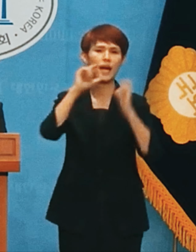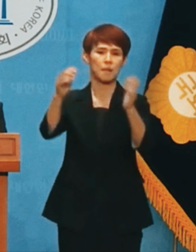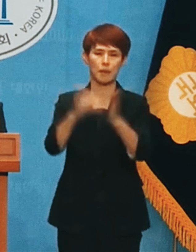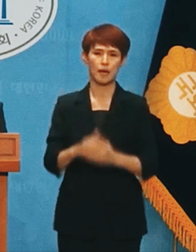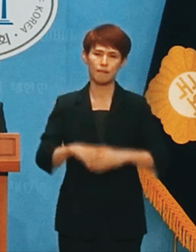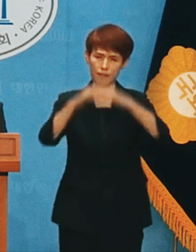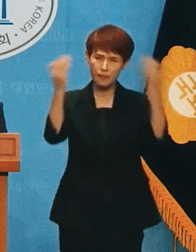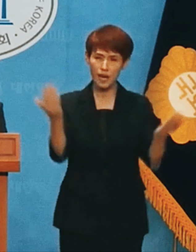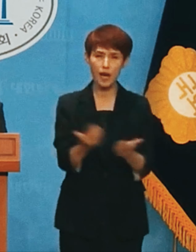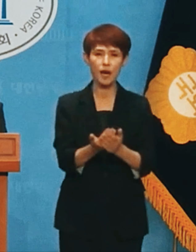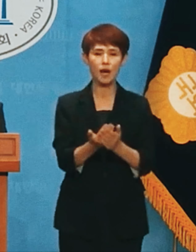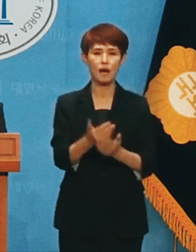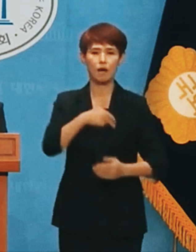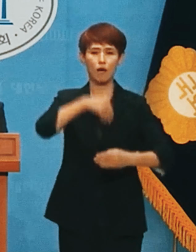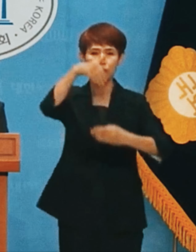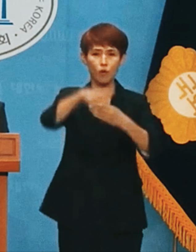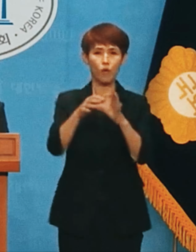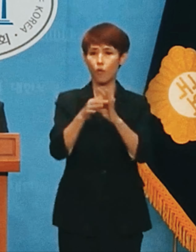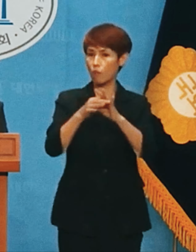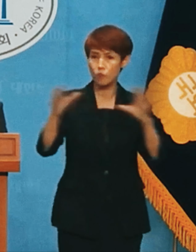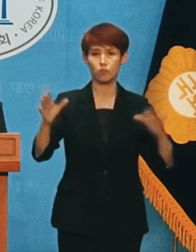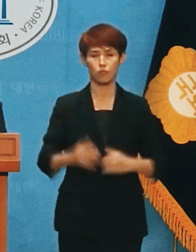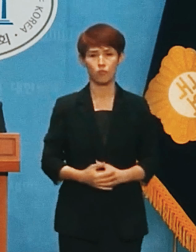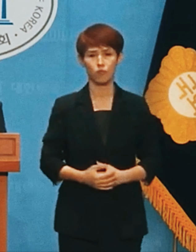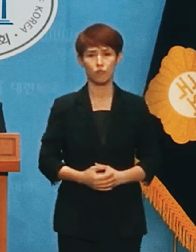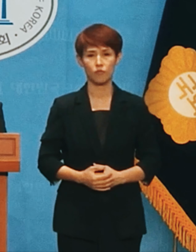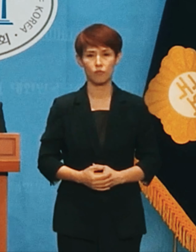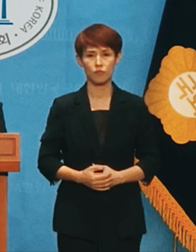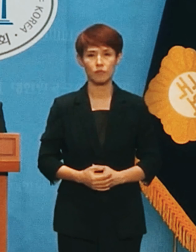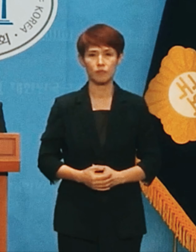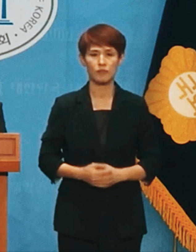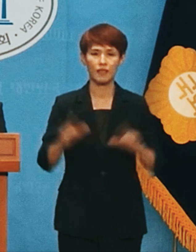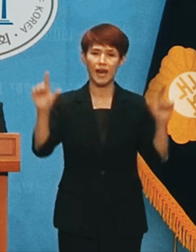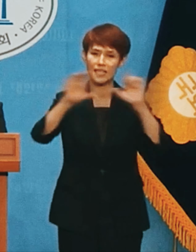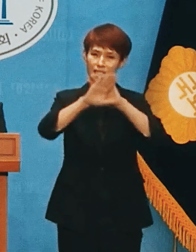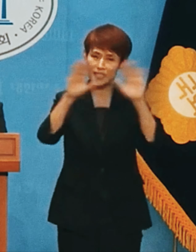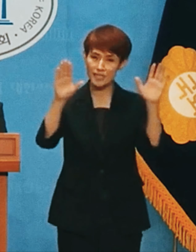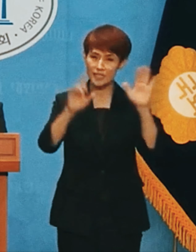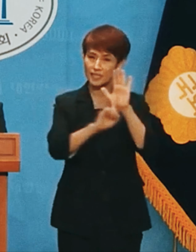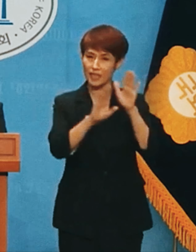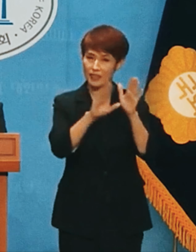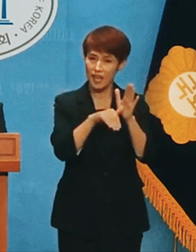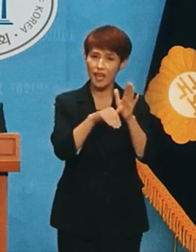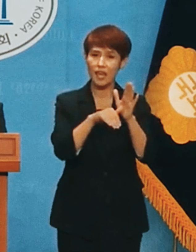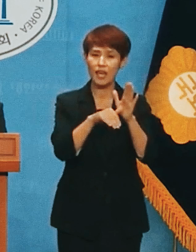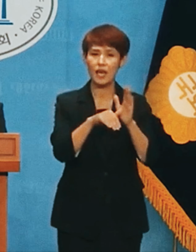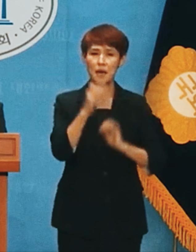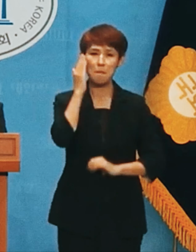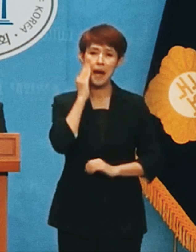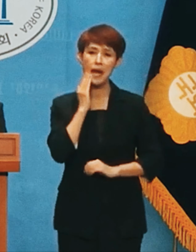모두 총성과 직접 관련이 없는 기사들입니다 하기야 날씨 보도에 파란색 1번을